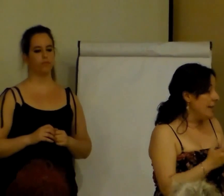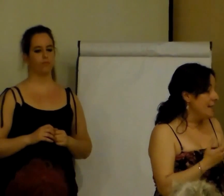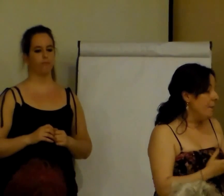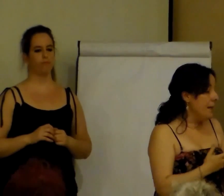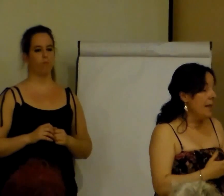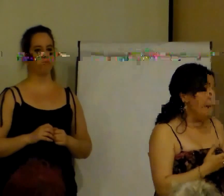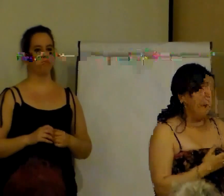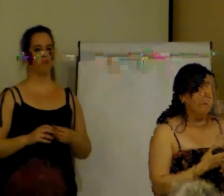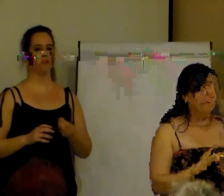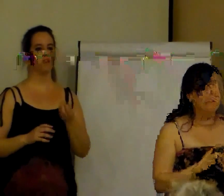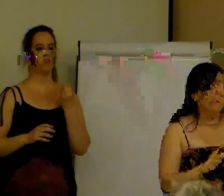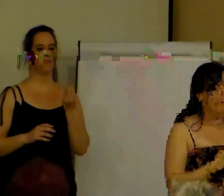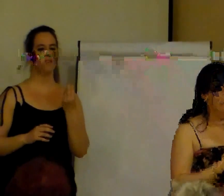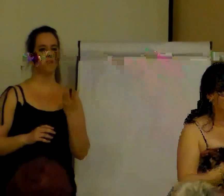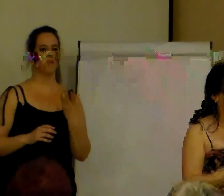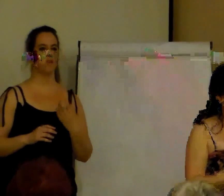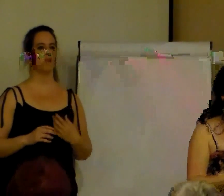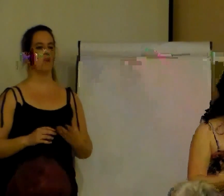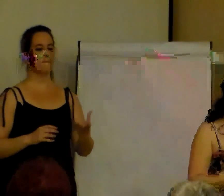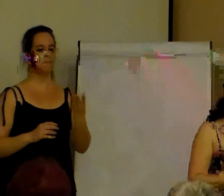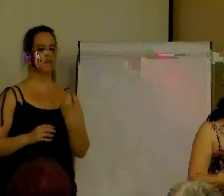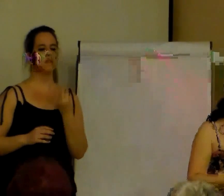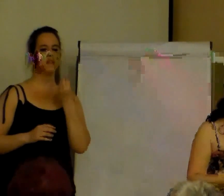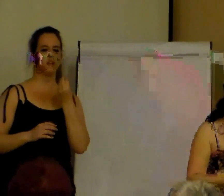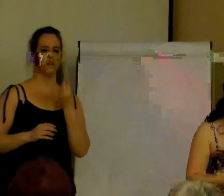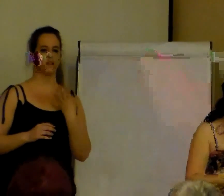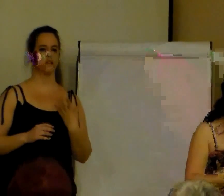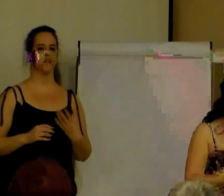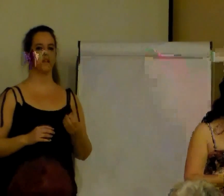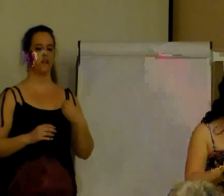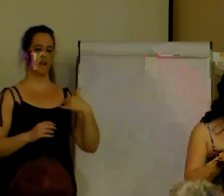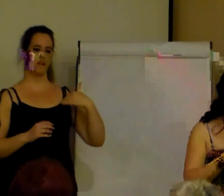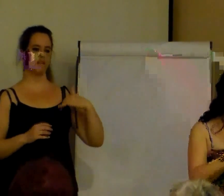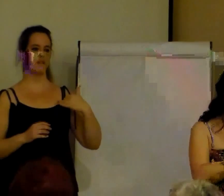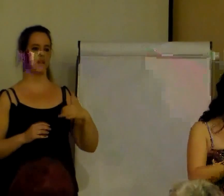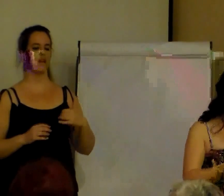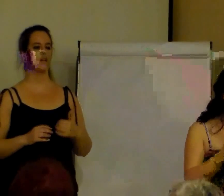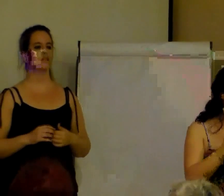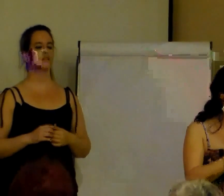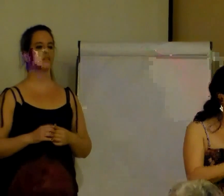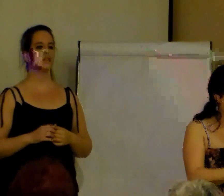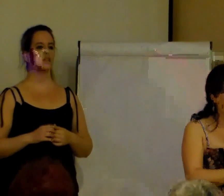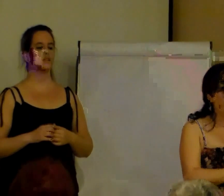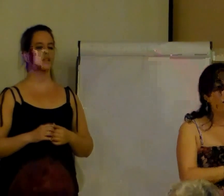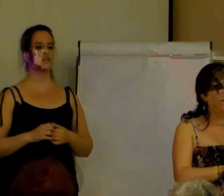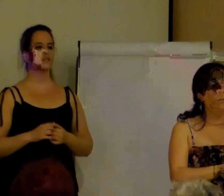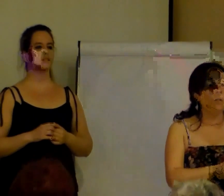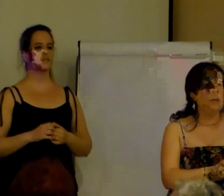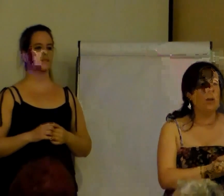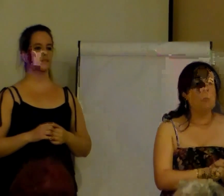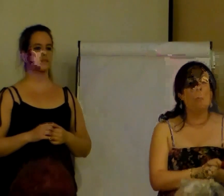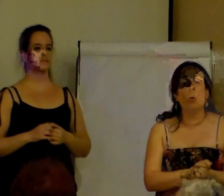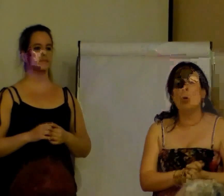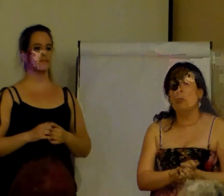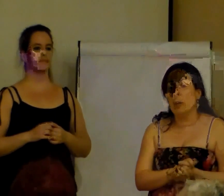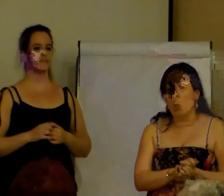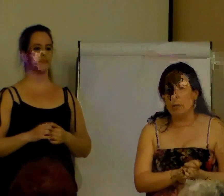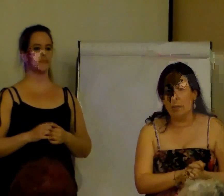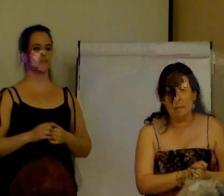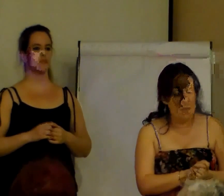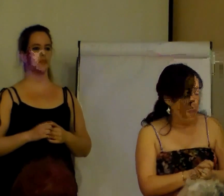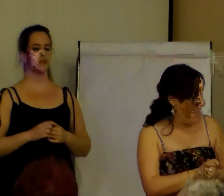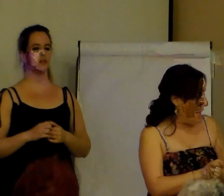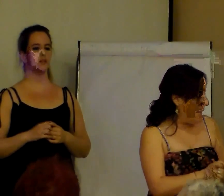Entonces, ¿qué es lo que se pide acá a nivel de Argentina de requisitos para considerar una enfermedad como